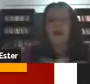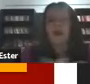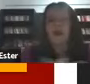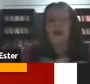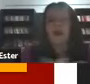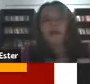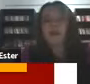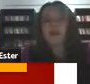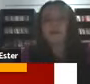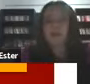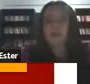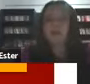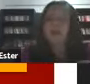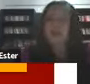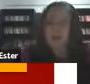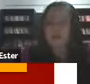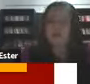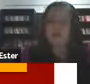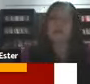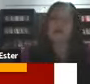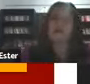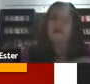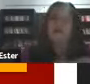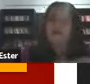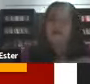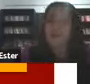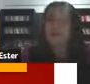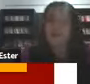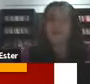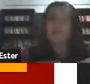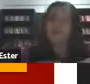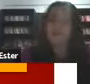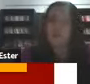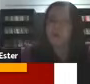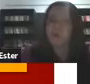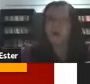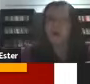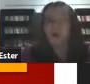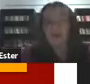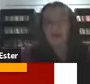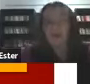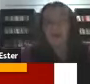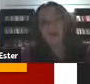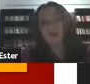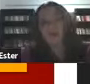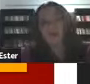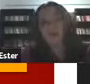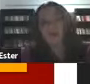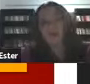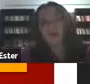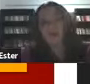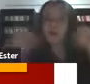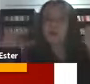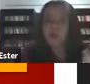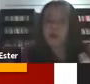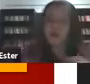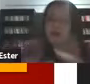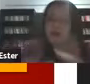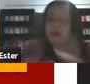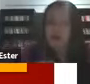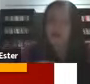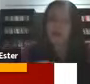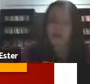apontado que 70% das mulheres hoje que estão morrendo por mortalidade materna associada ao Covid no mundo